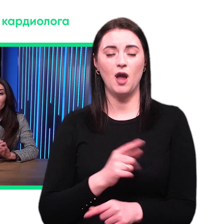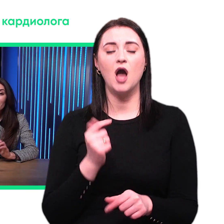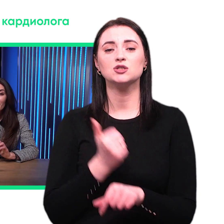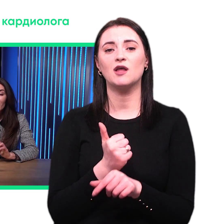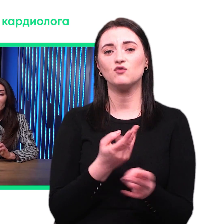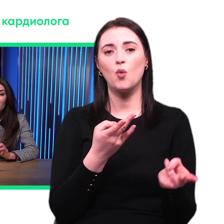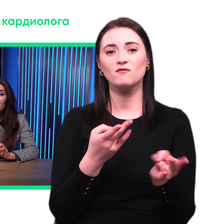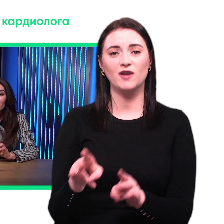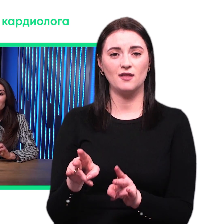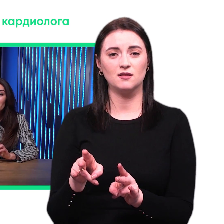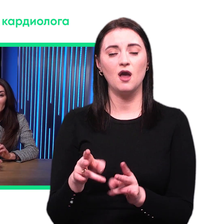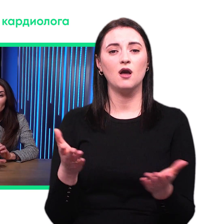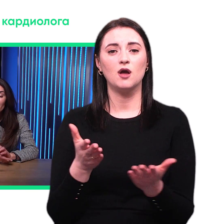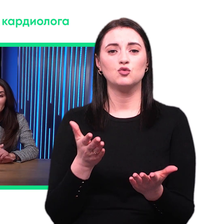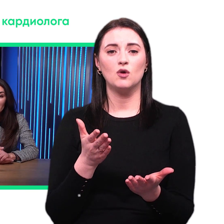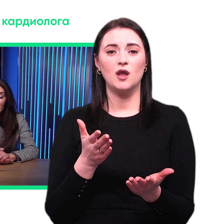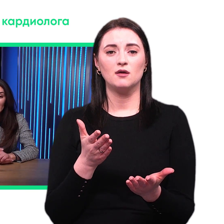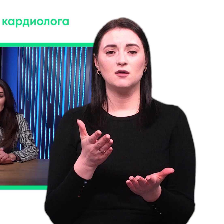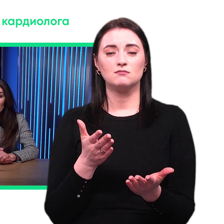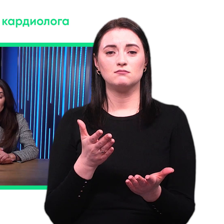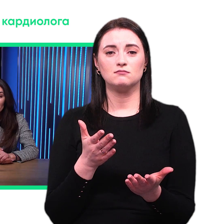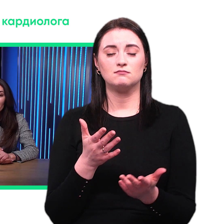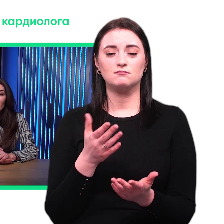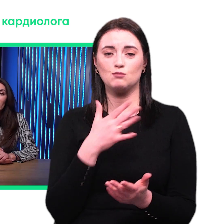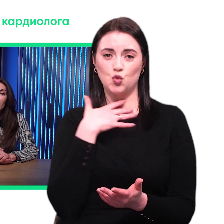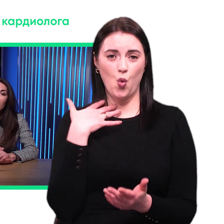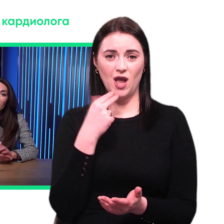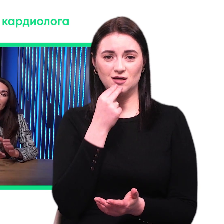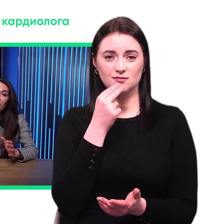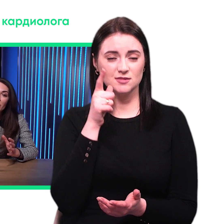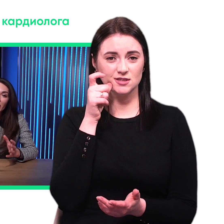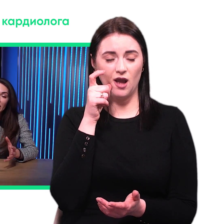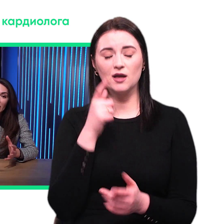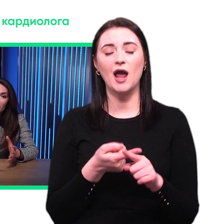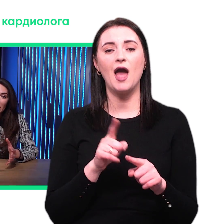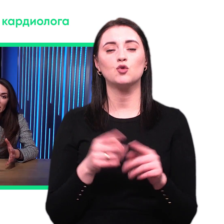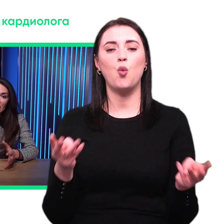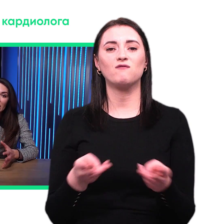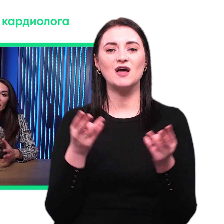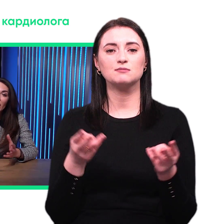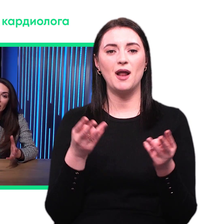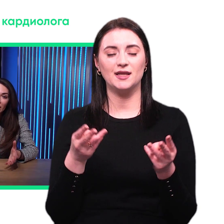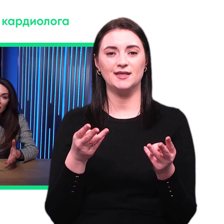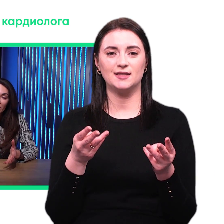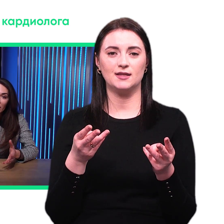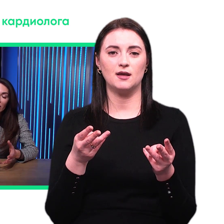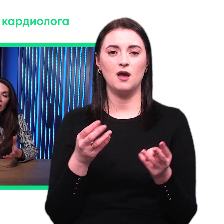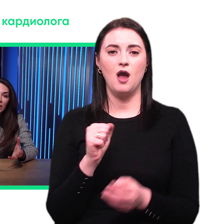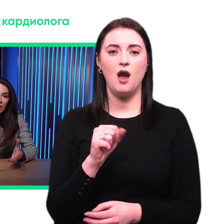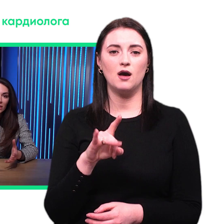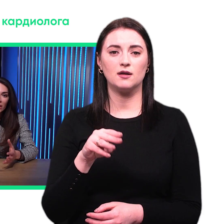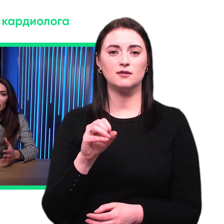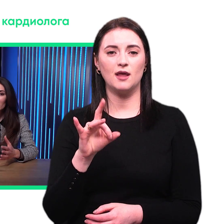вызывает чрезмерное употребление сахара – это воспалительный процесс артерий,